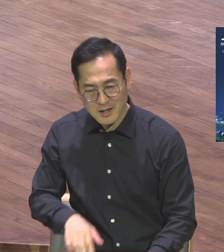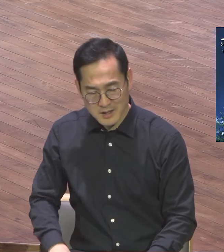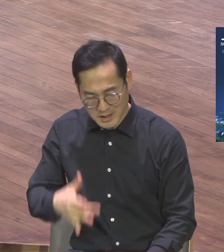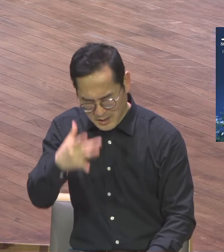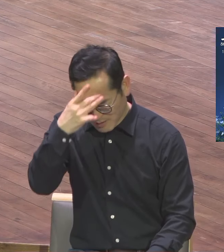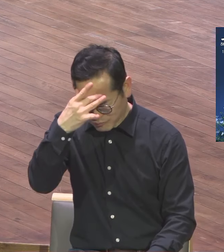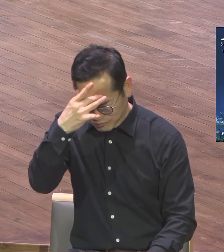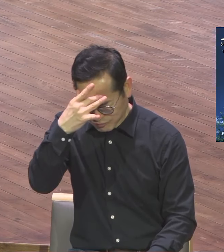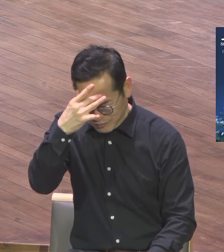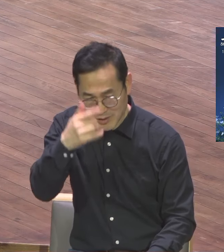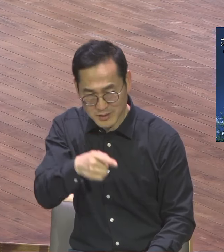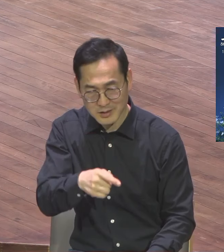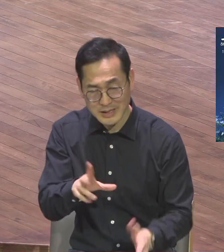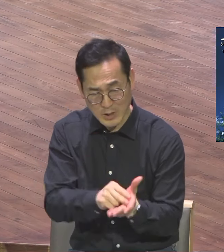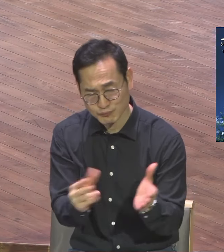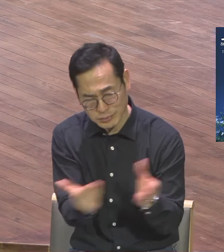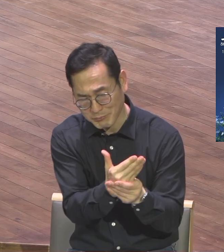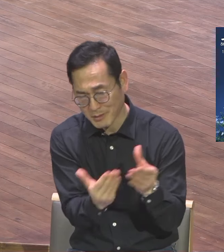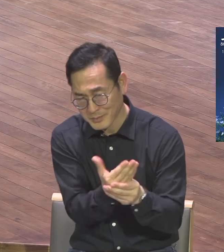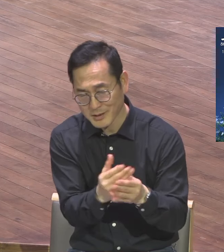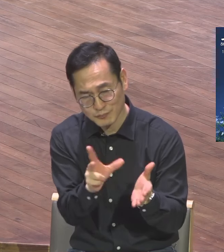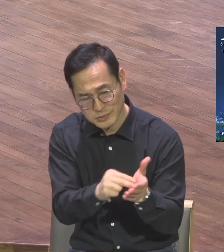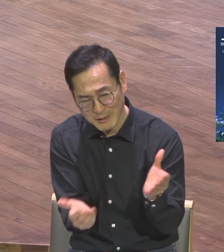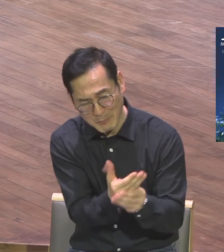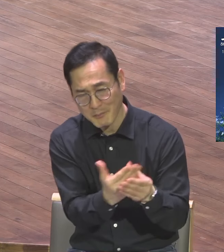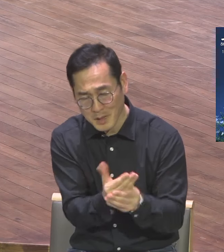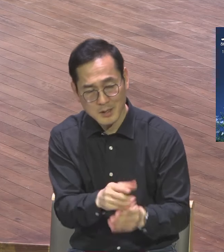문제거리 계속해서 만들지요.